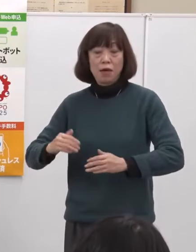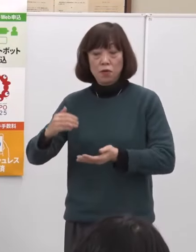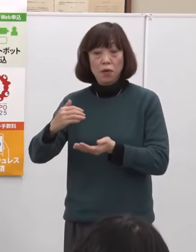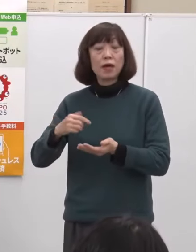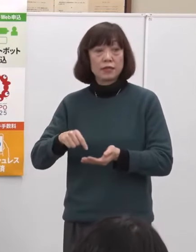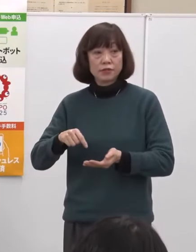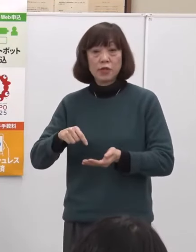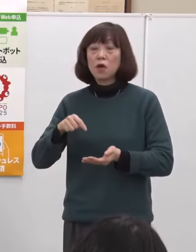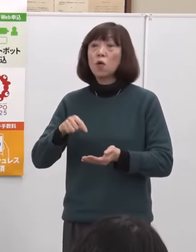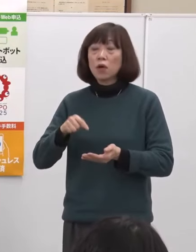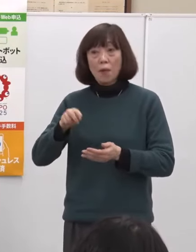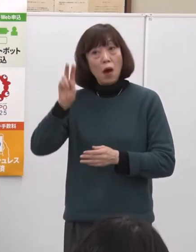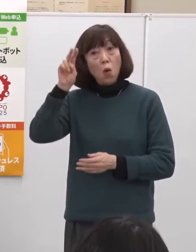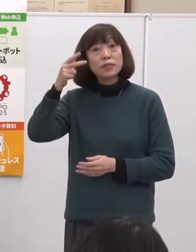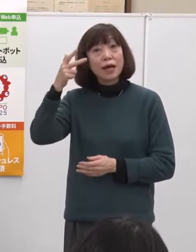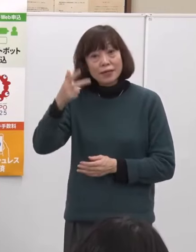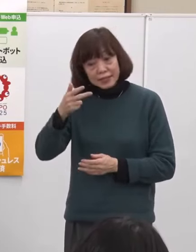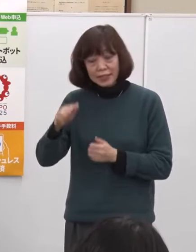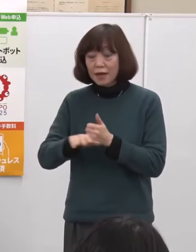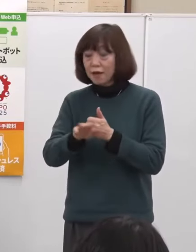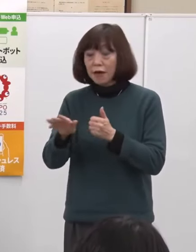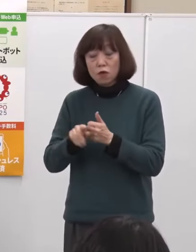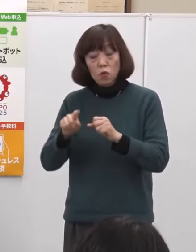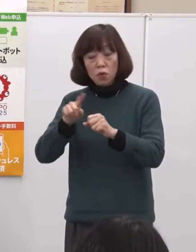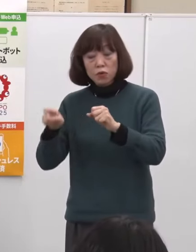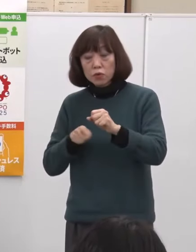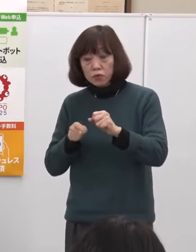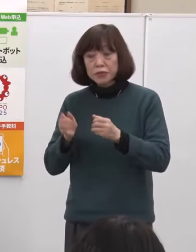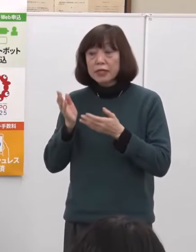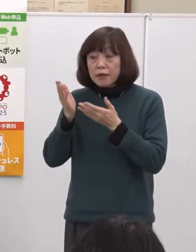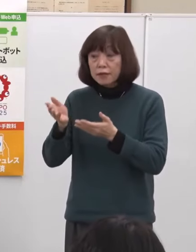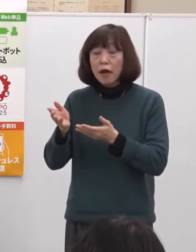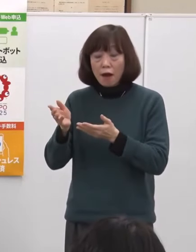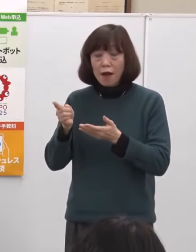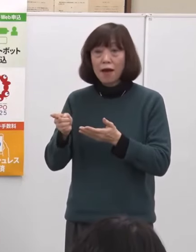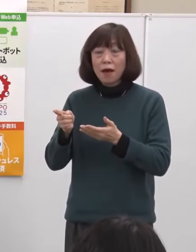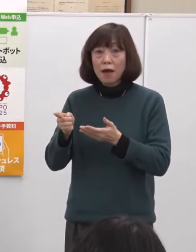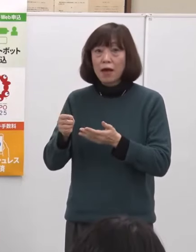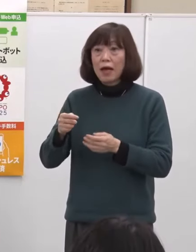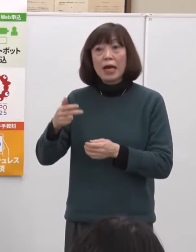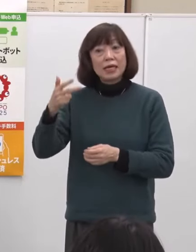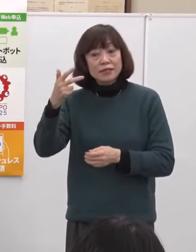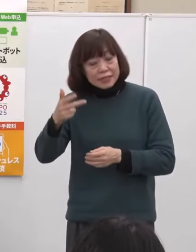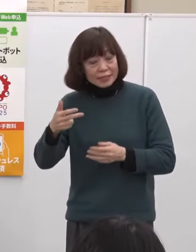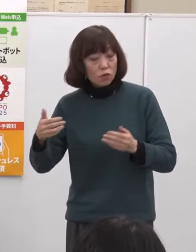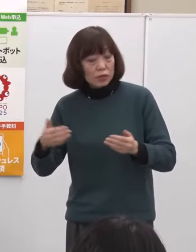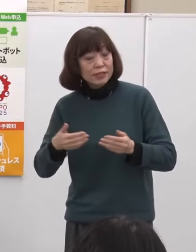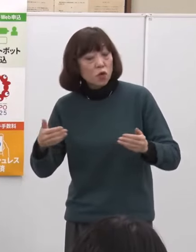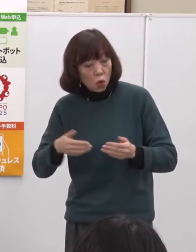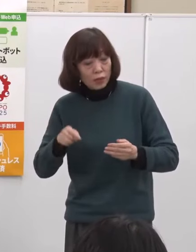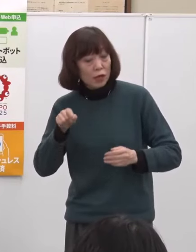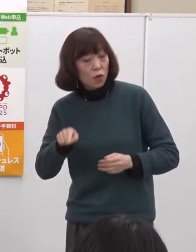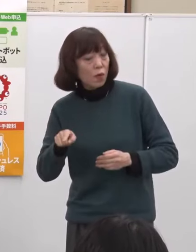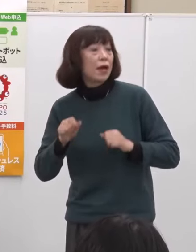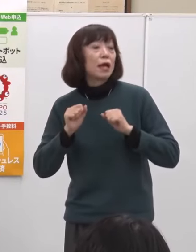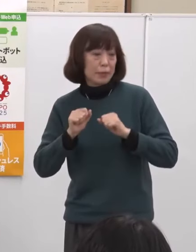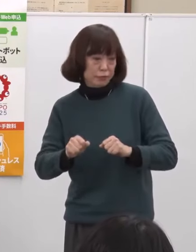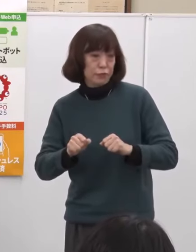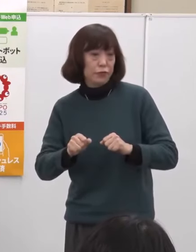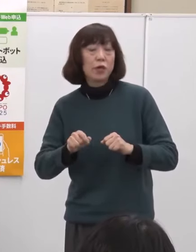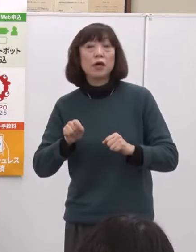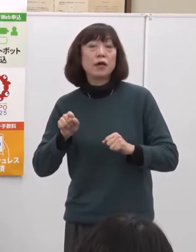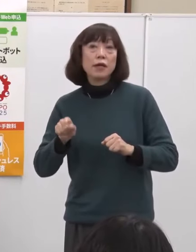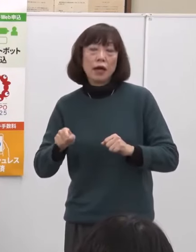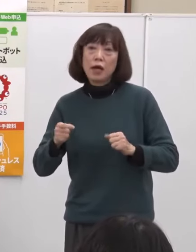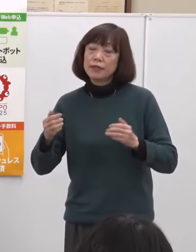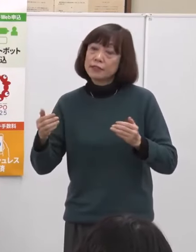局に確認をいたしましたところ、市の事業として、液状化対策などはやるので、事